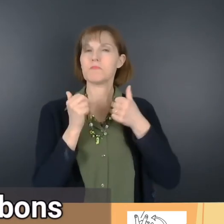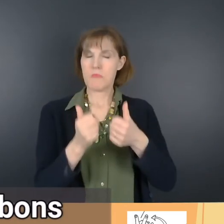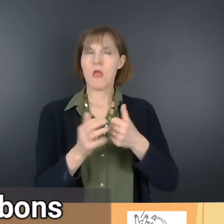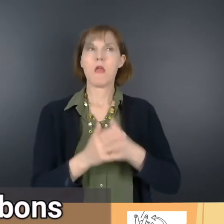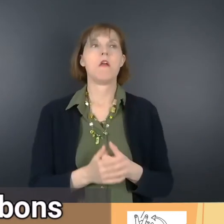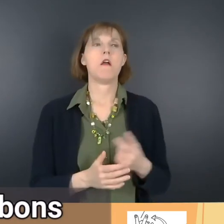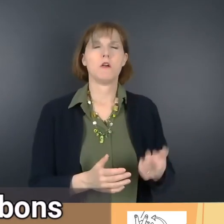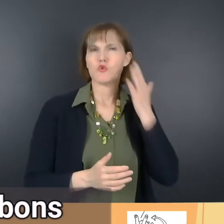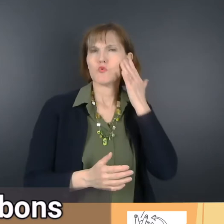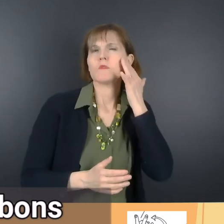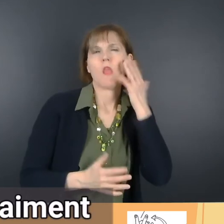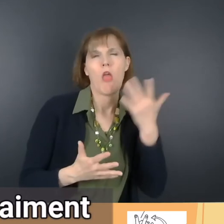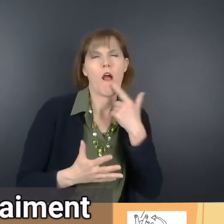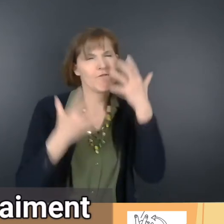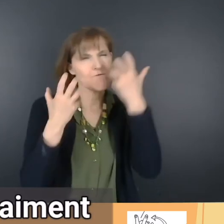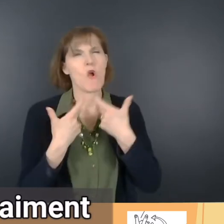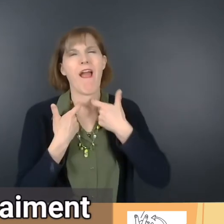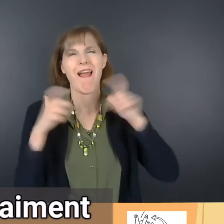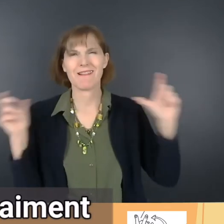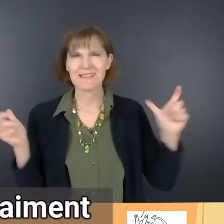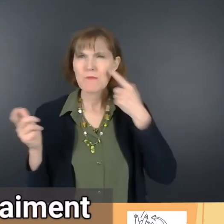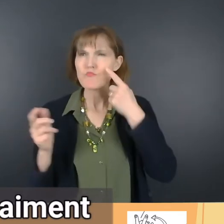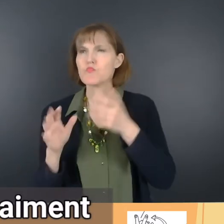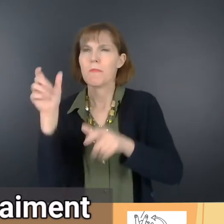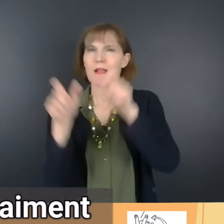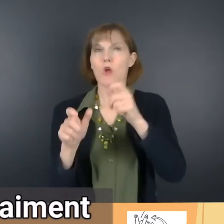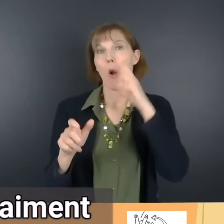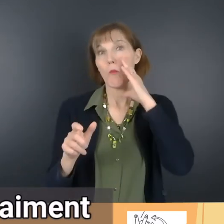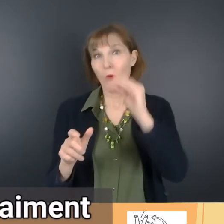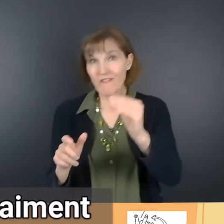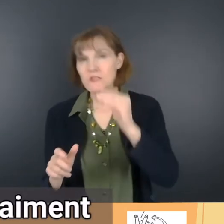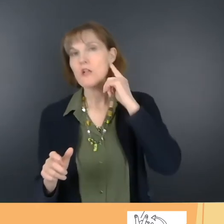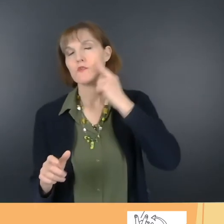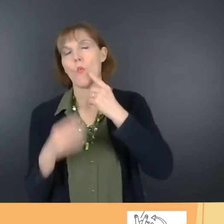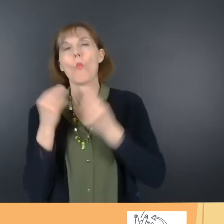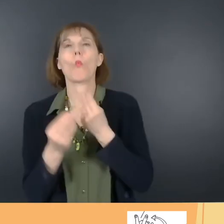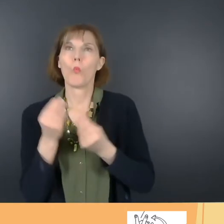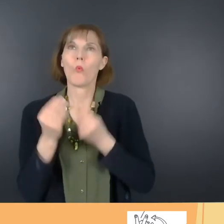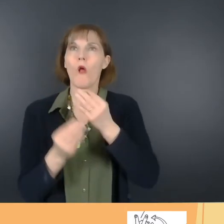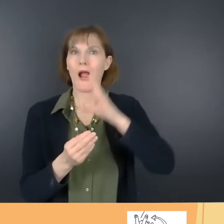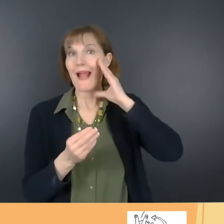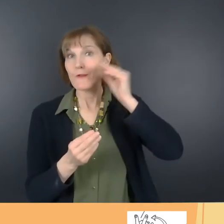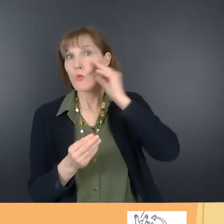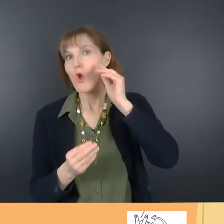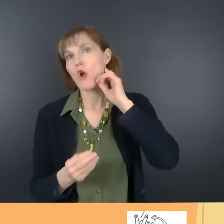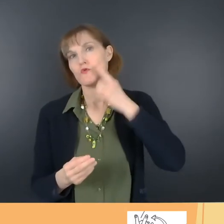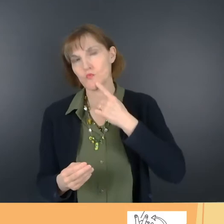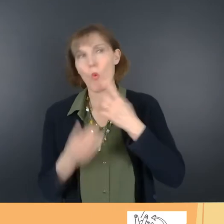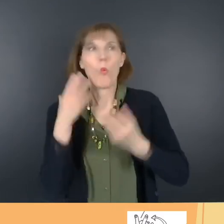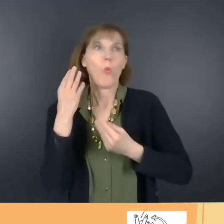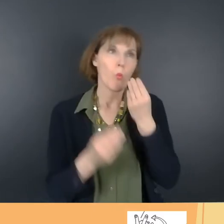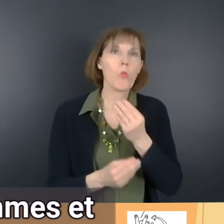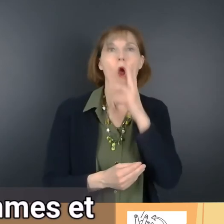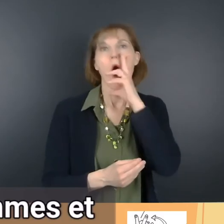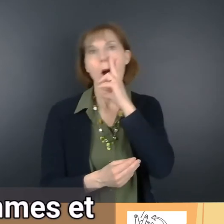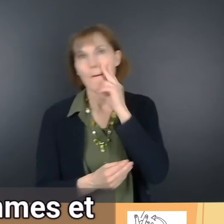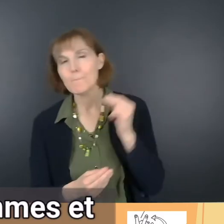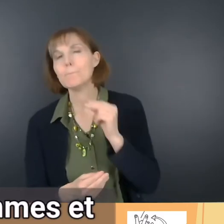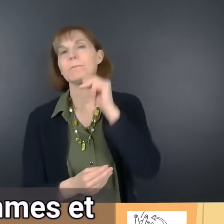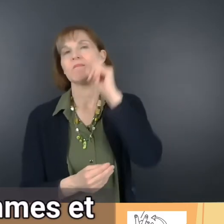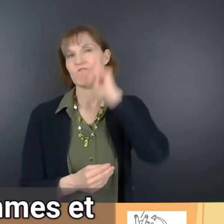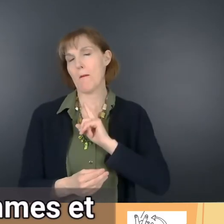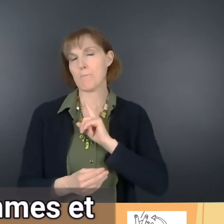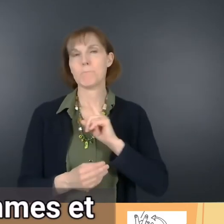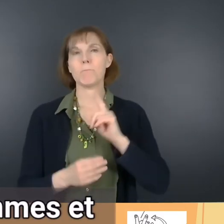bons rapports avec eux et leur souci, c'est vraiment de rendre accessible aux professionnels sourds et étudiants ou alors